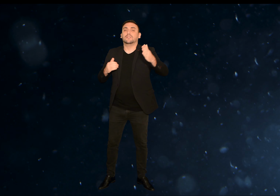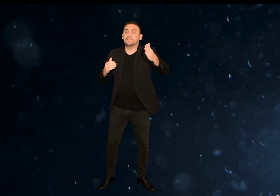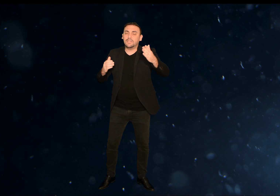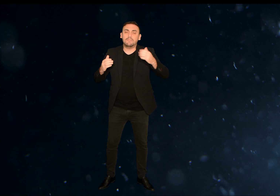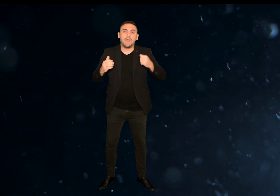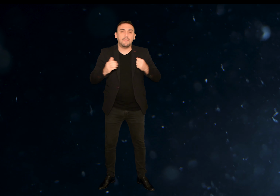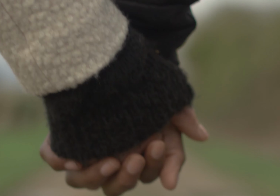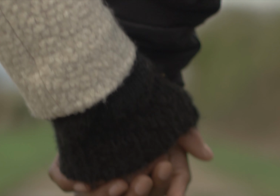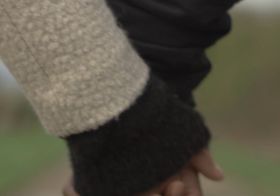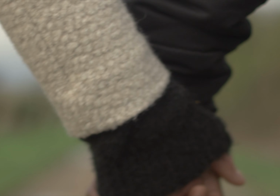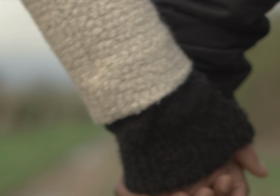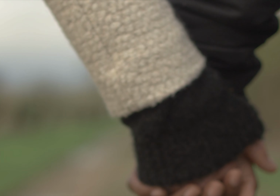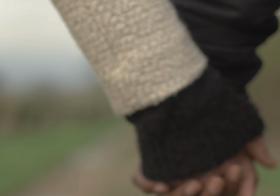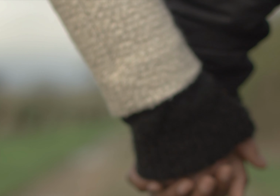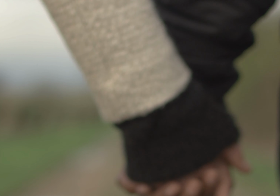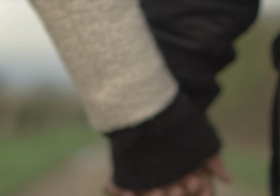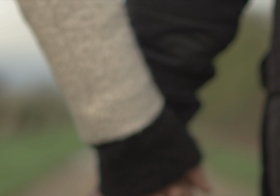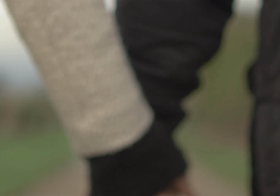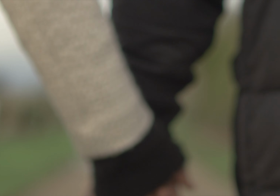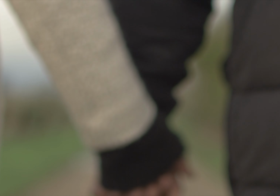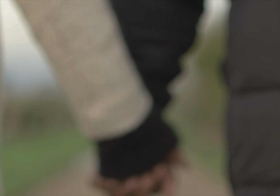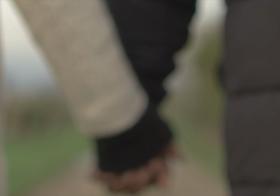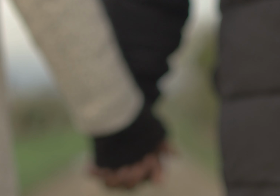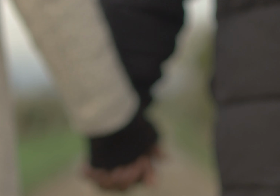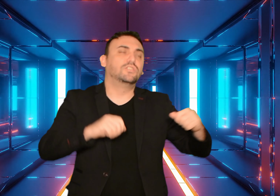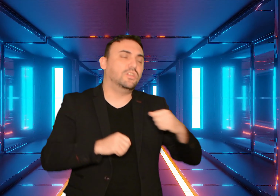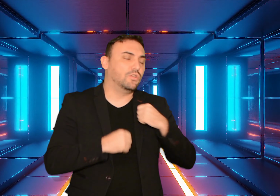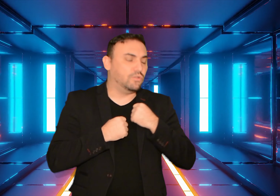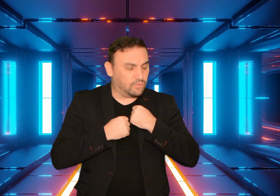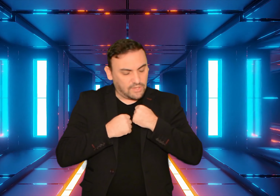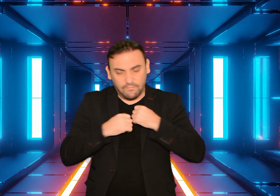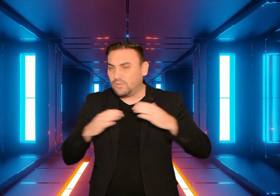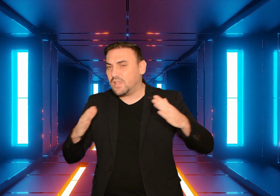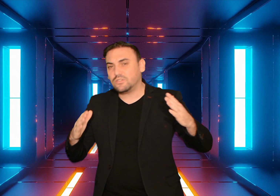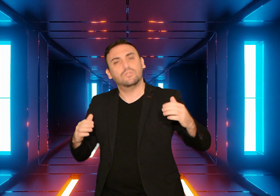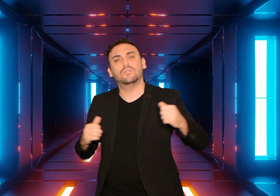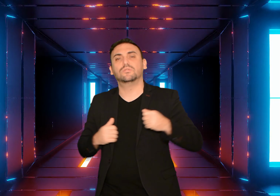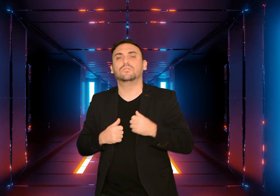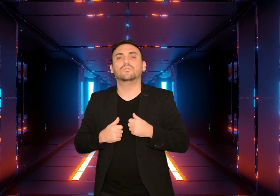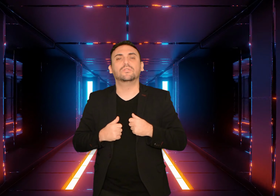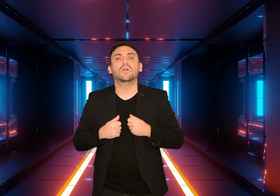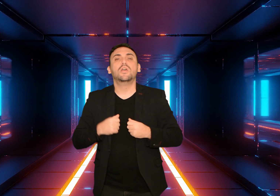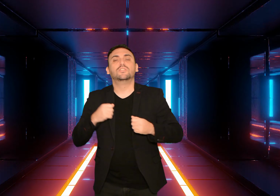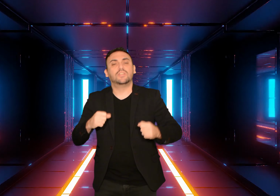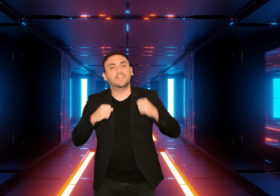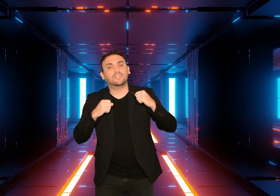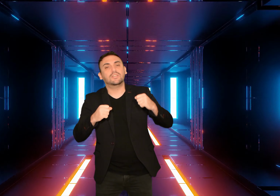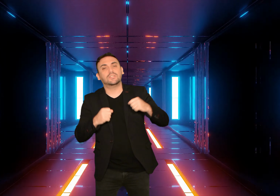Inima-n palmă ți-am pus Și tot nu se-a fost de ajuns Și de ce și